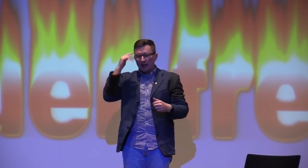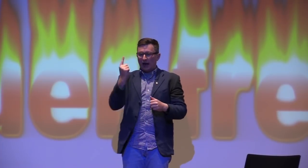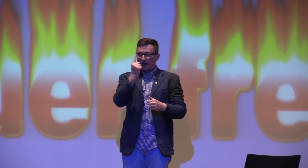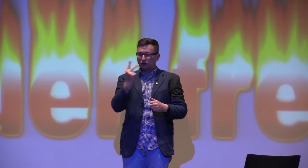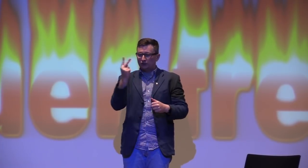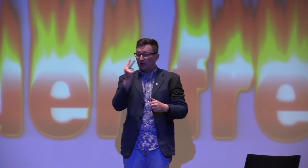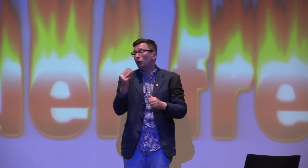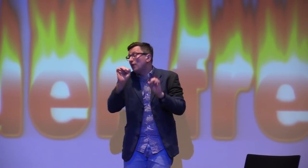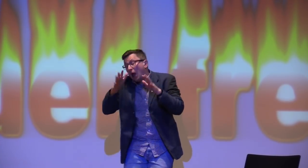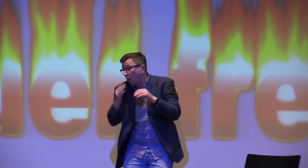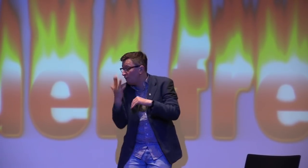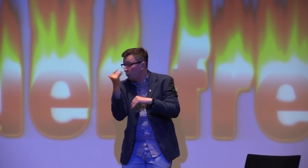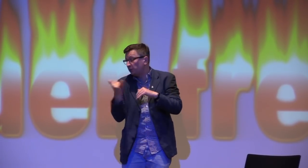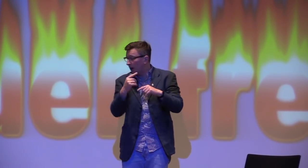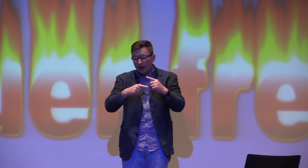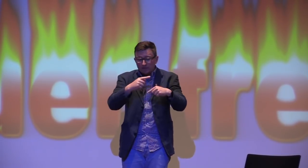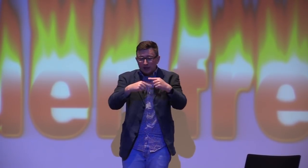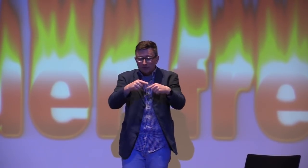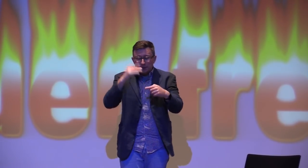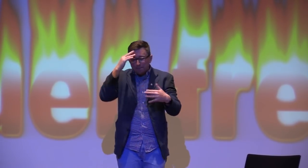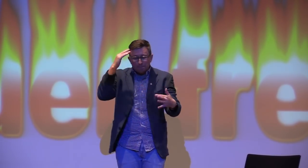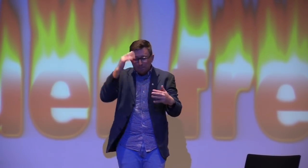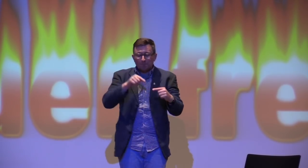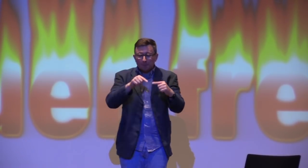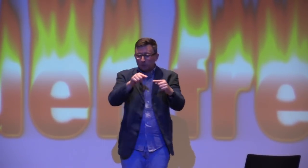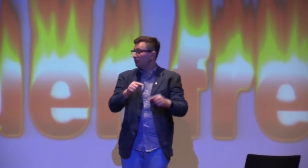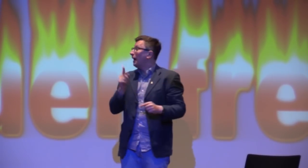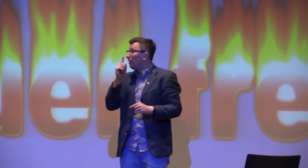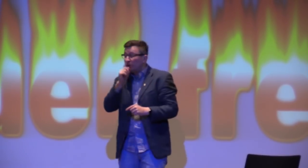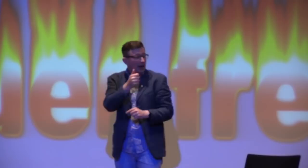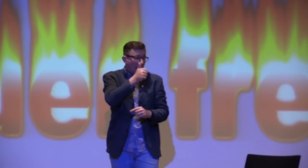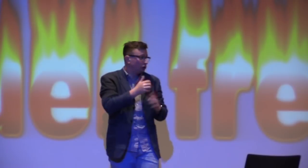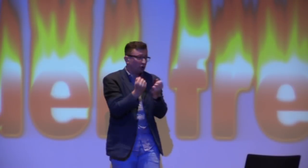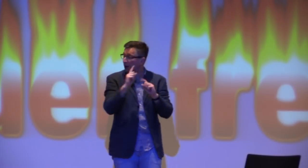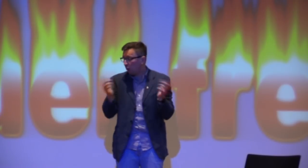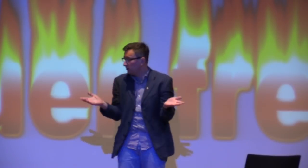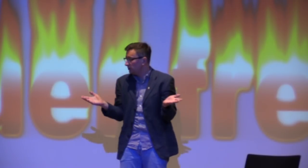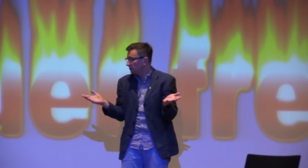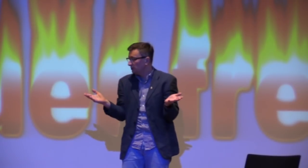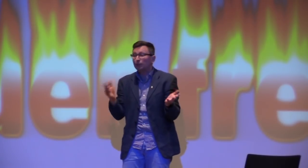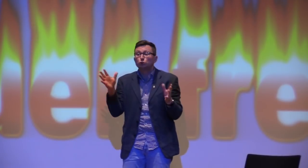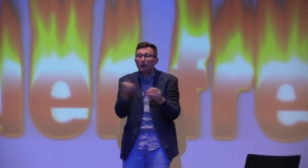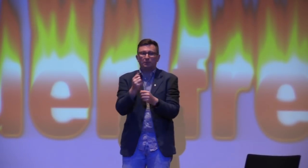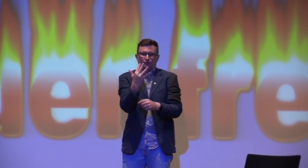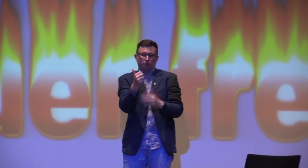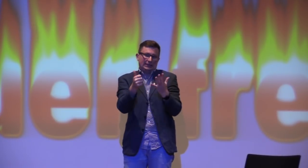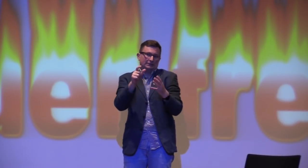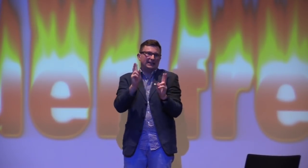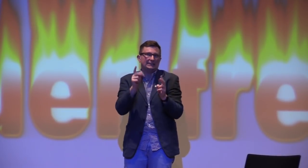es einfach wagen. Und dann, vielleicht nach 1, 2 Jahren ist man dann fit, vielleicht braucht es auch 5 Jahre. Aber natürlich alleine schafft